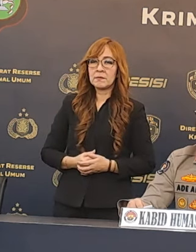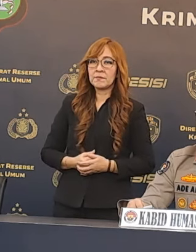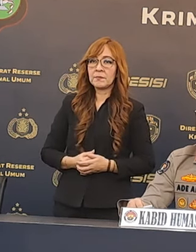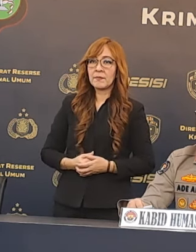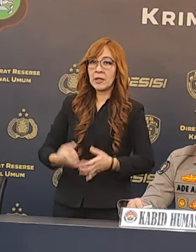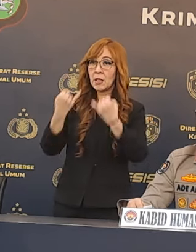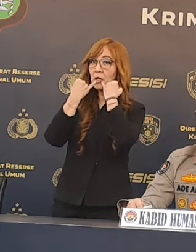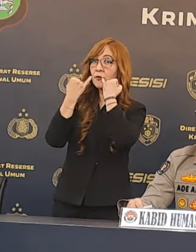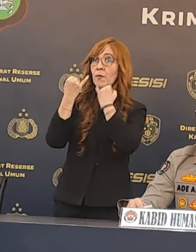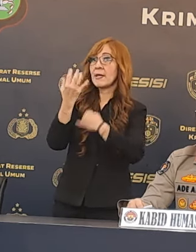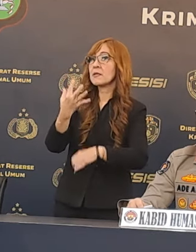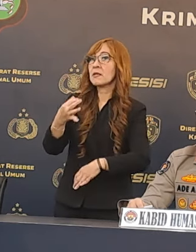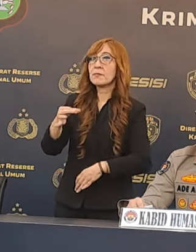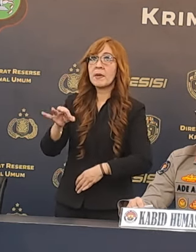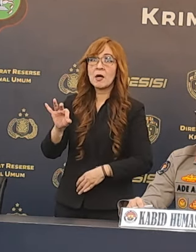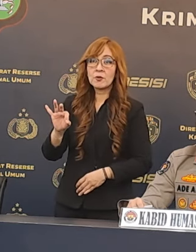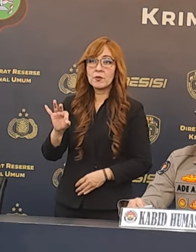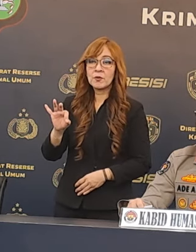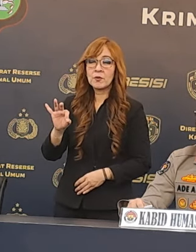update terkini